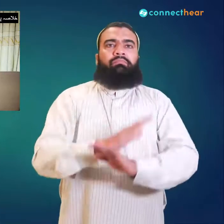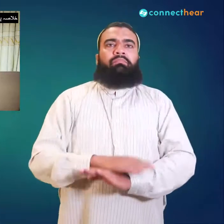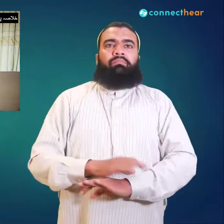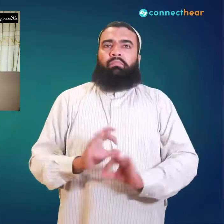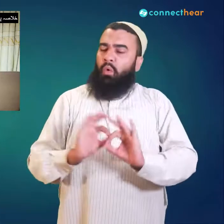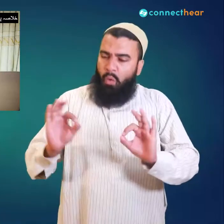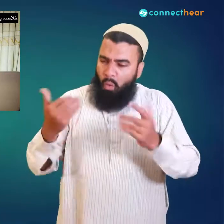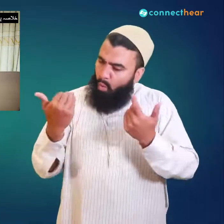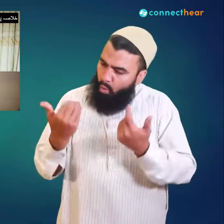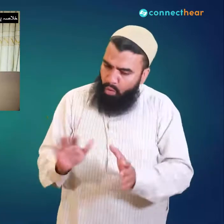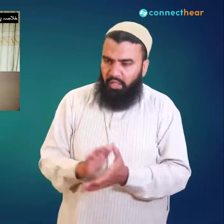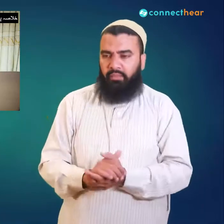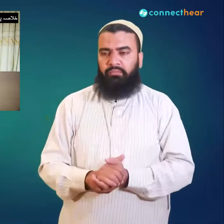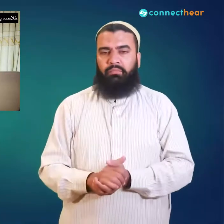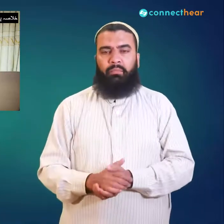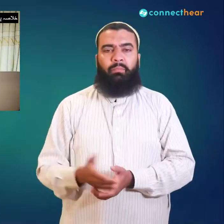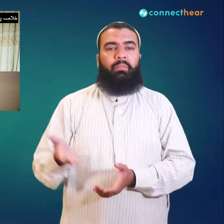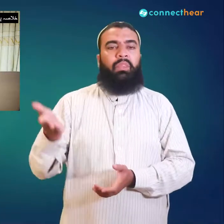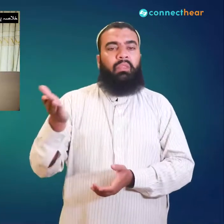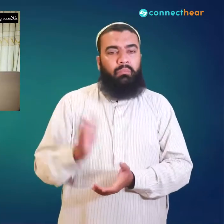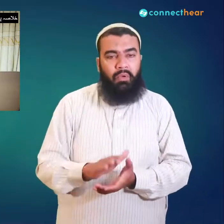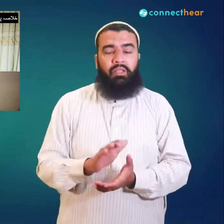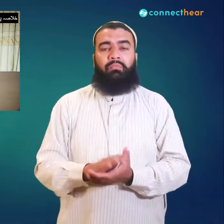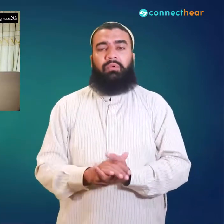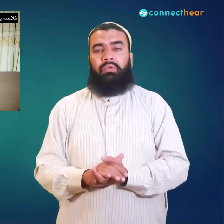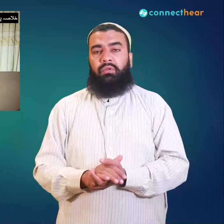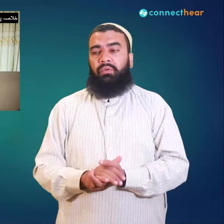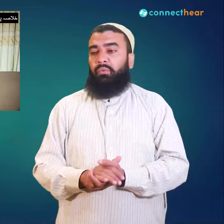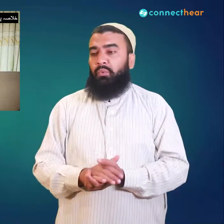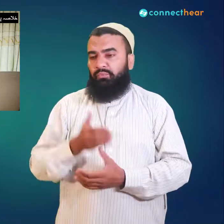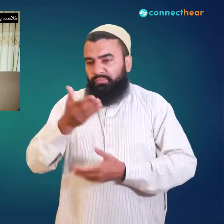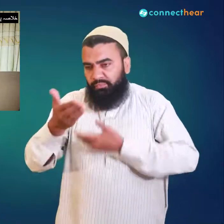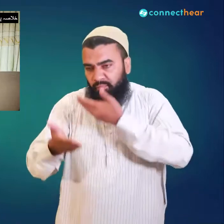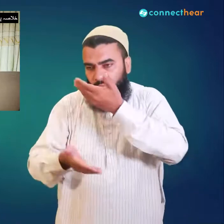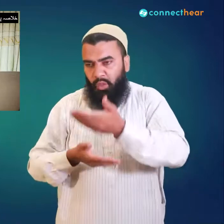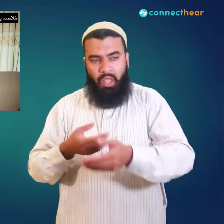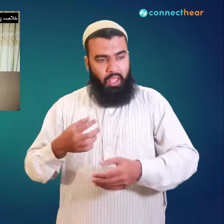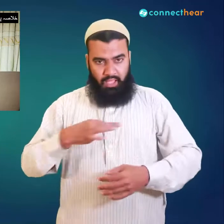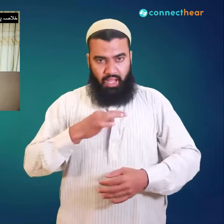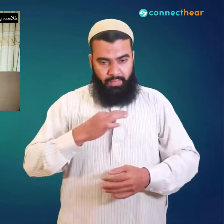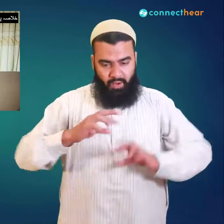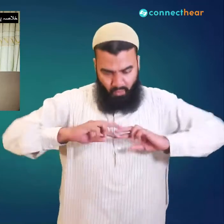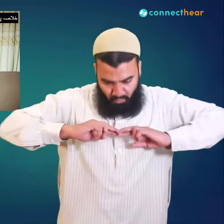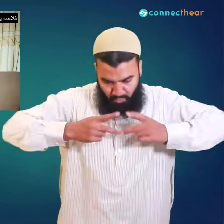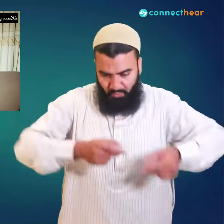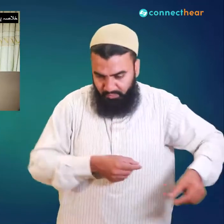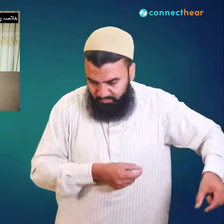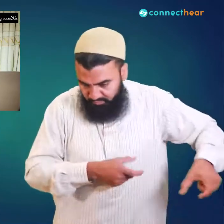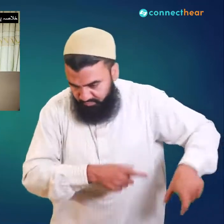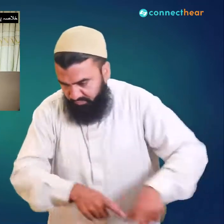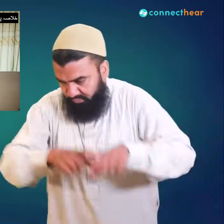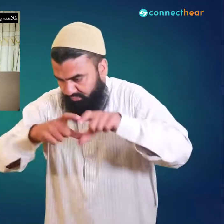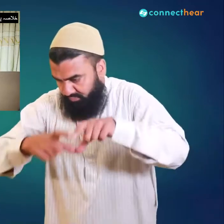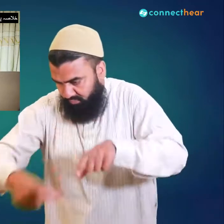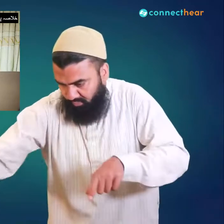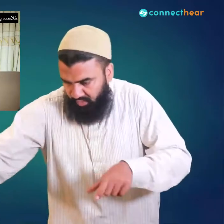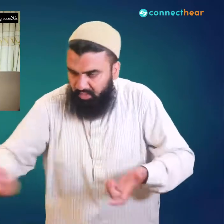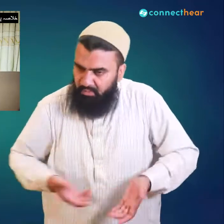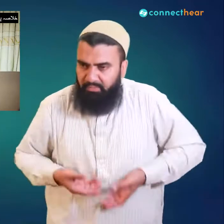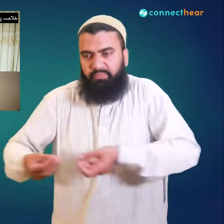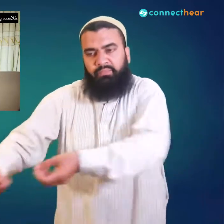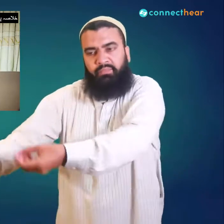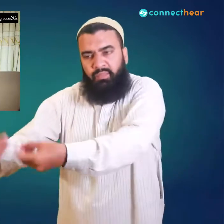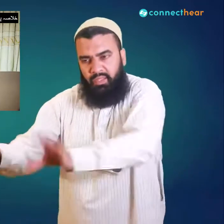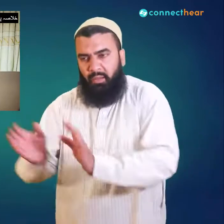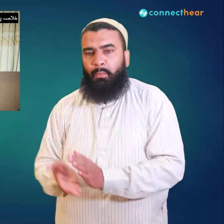کے لیے پڑھا دی تھی، اور آپ صلی اللہ علیہ وسلم نے فرمایا تھا کہ میرا کرتا اسے اللہ